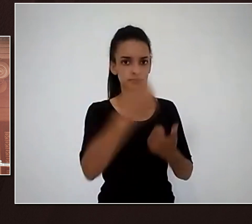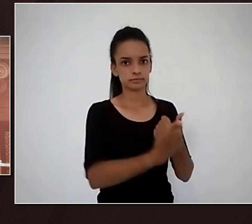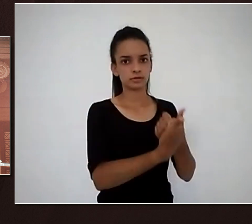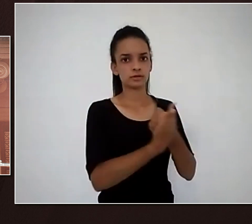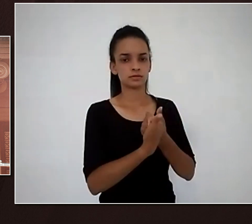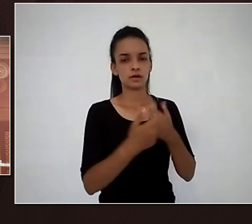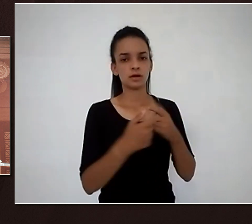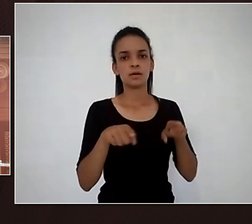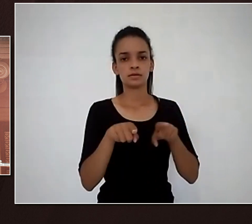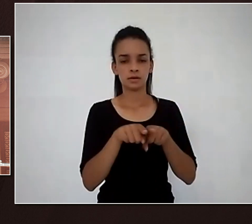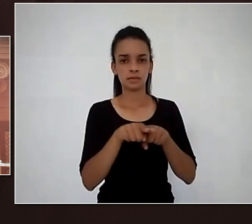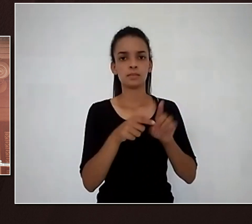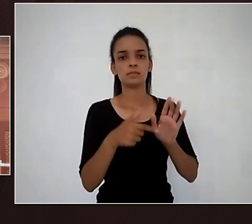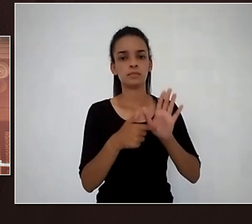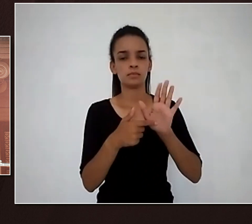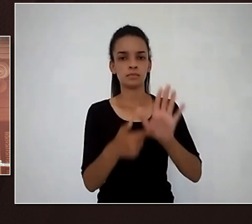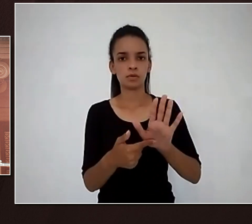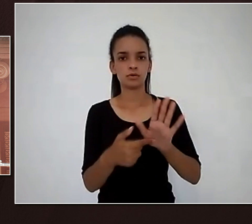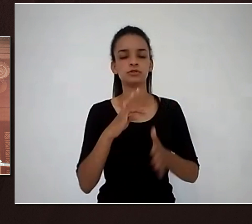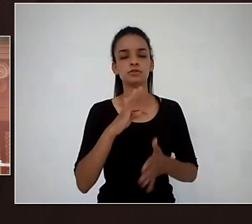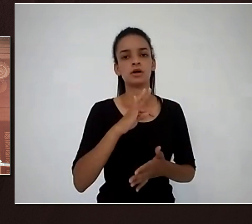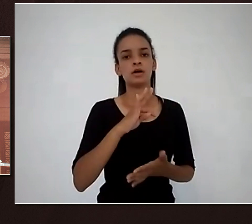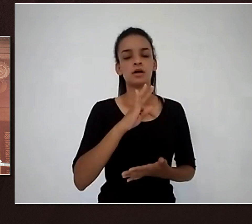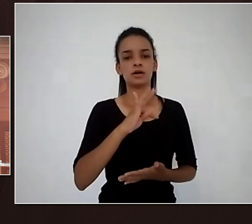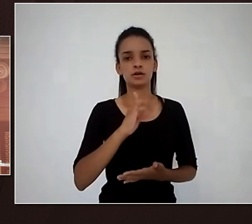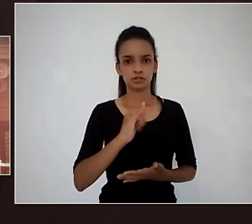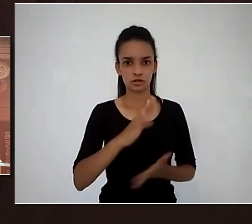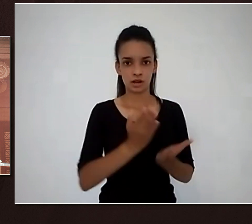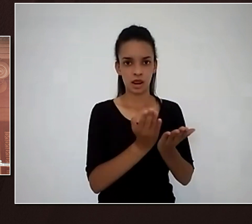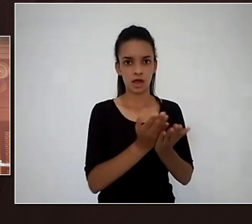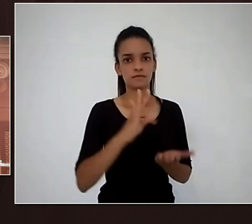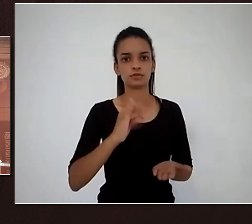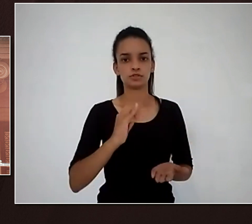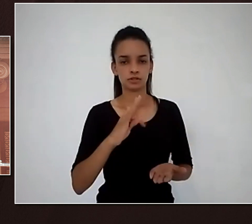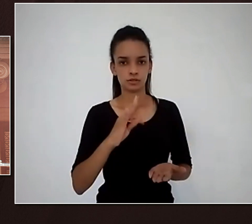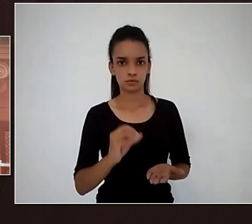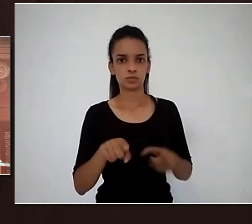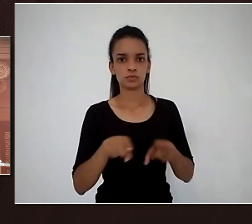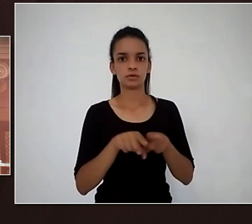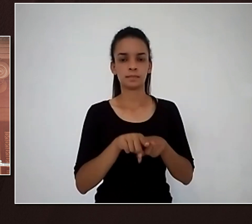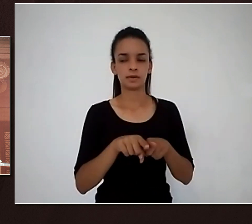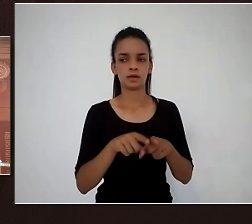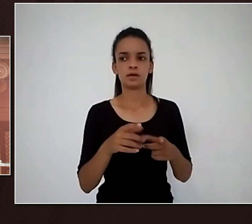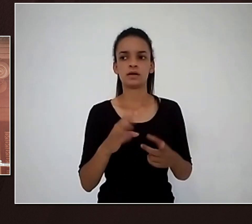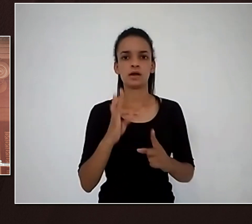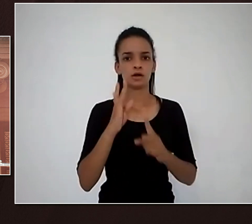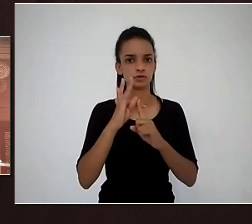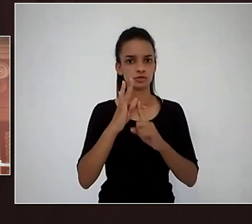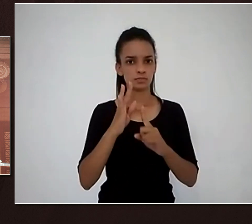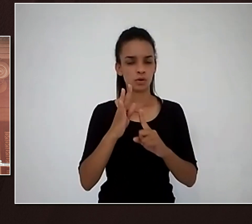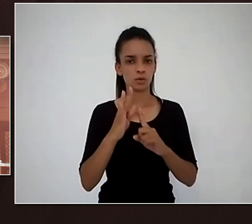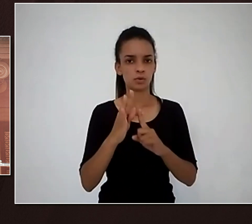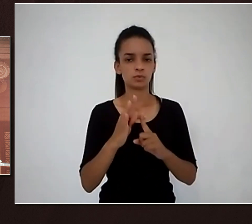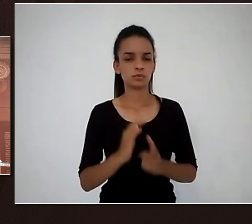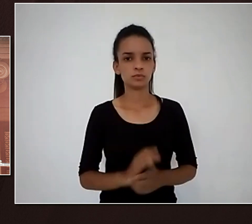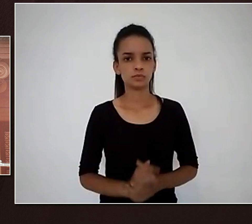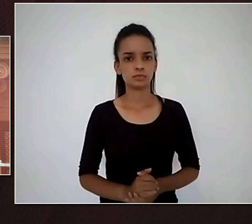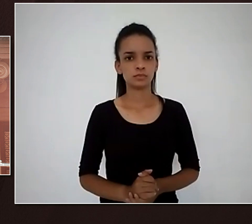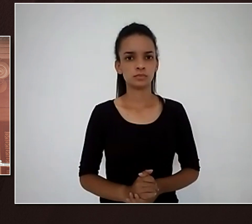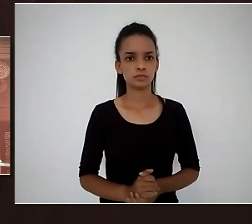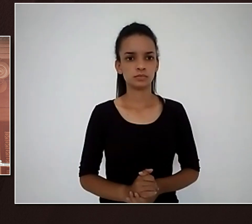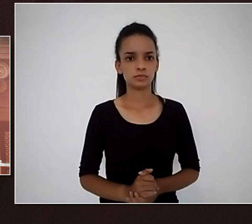Tito 3:9 a 11. Irmãos, tudo isso inimigo já tentou, né, danificar a